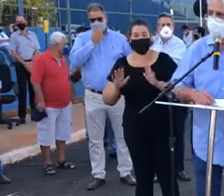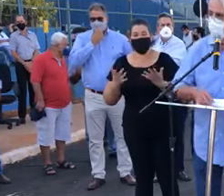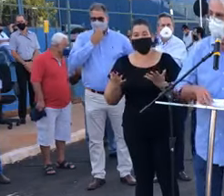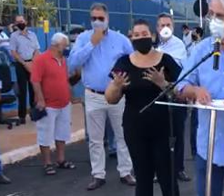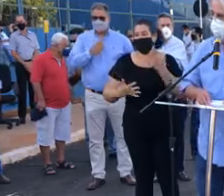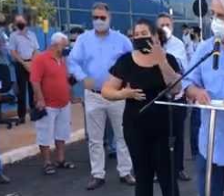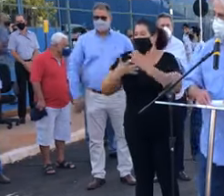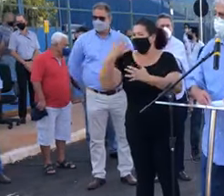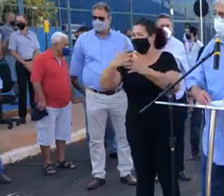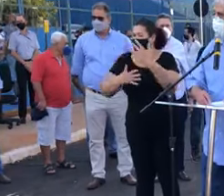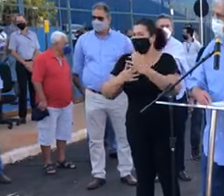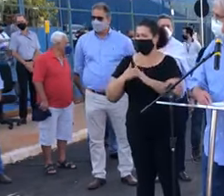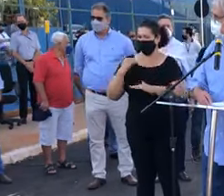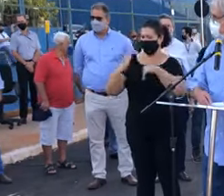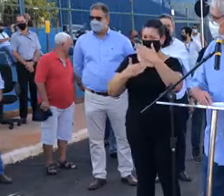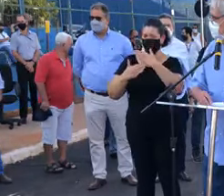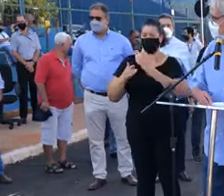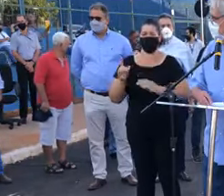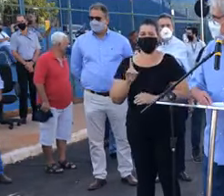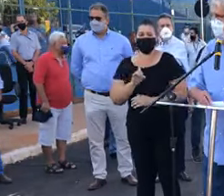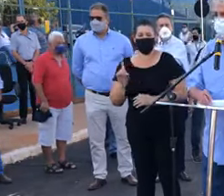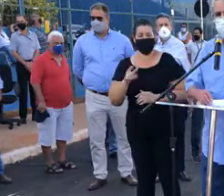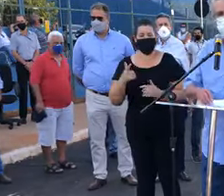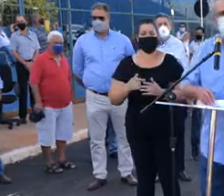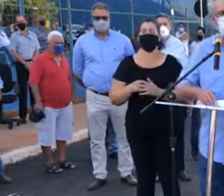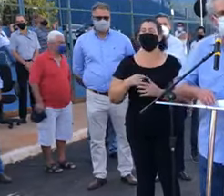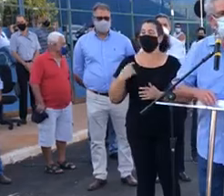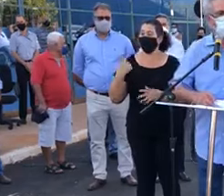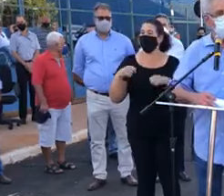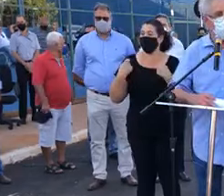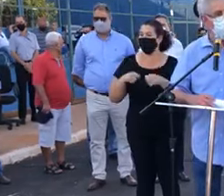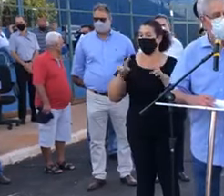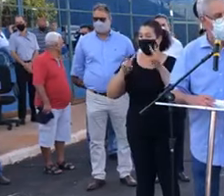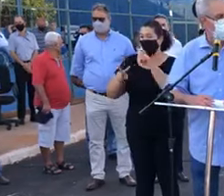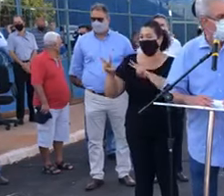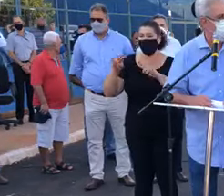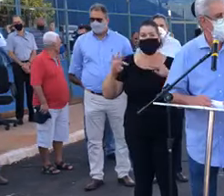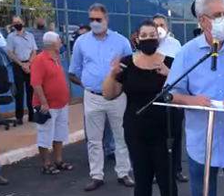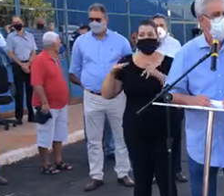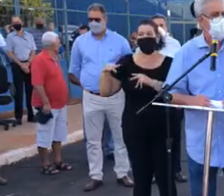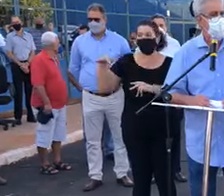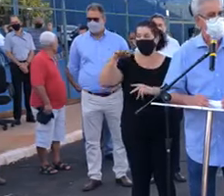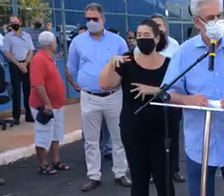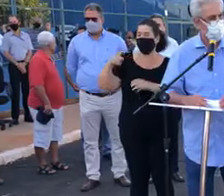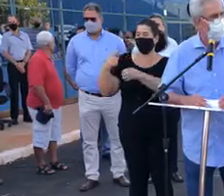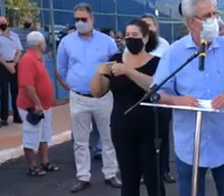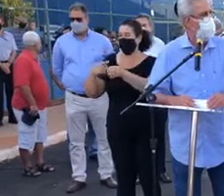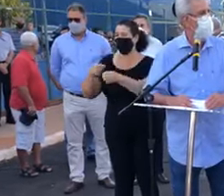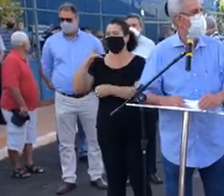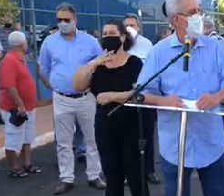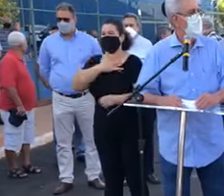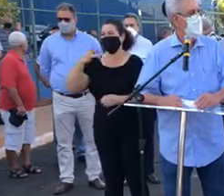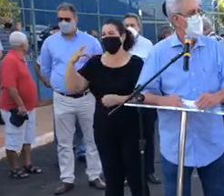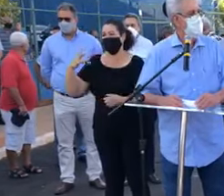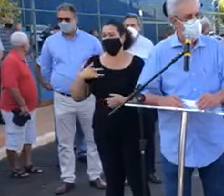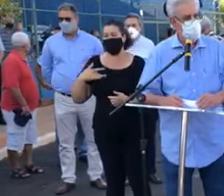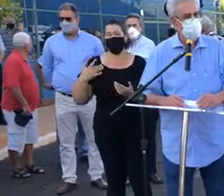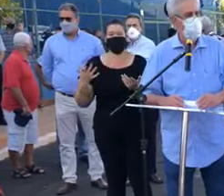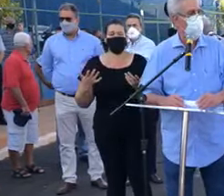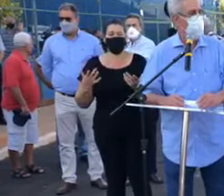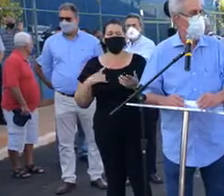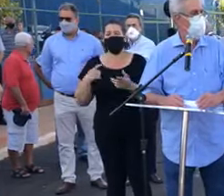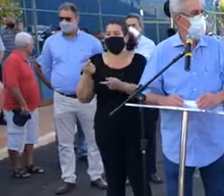outra impede a gente de avançar. Nós temos que estar atento a todos os setores da cidade, seja da saúde pública,